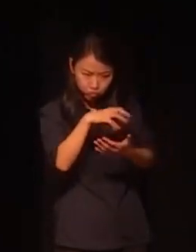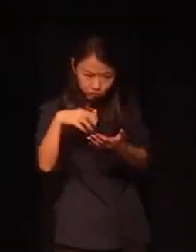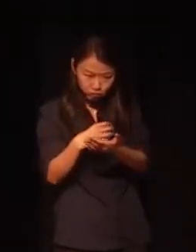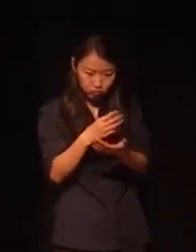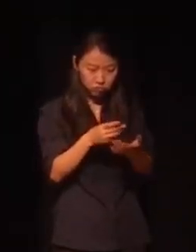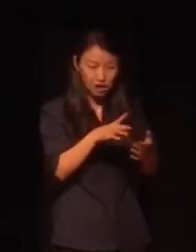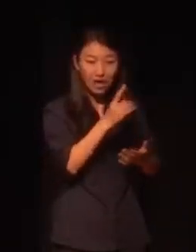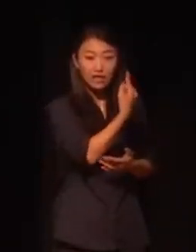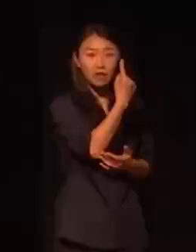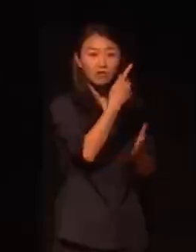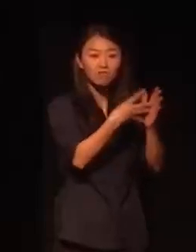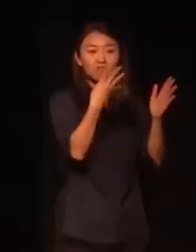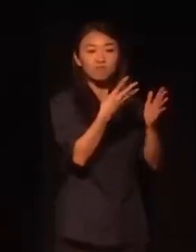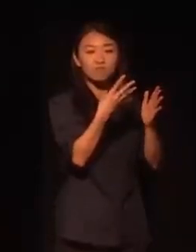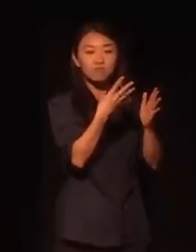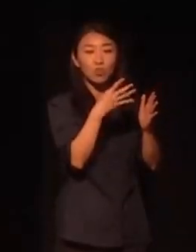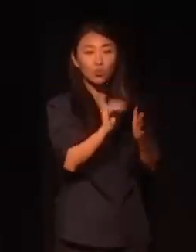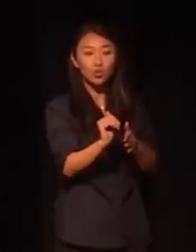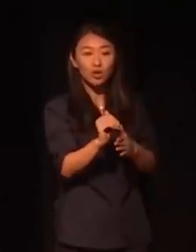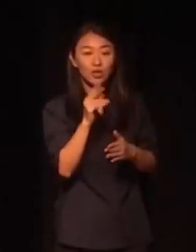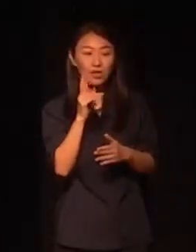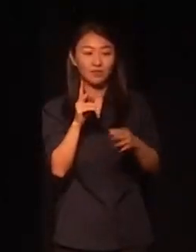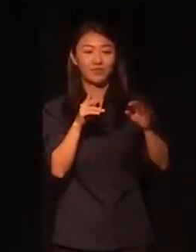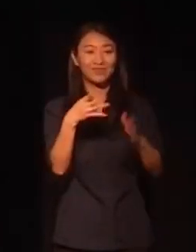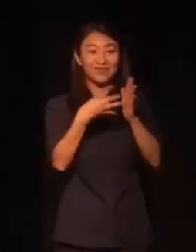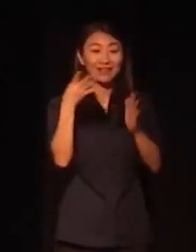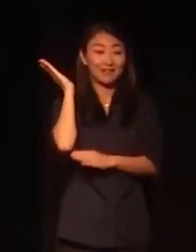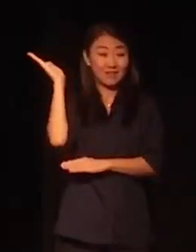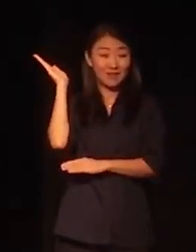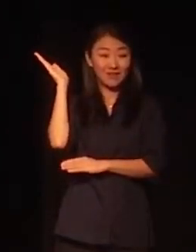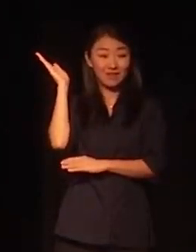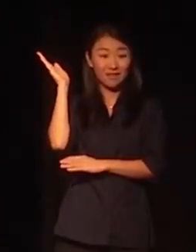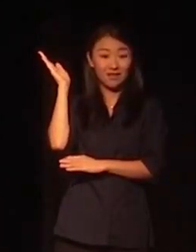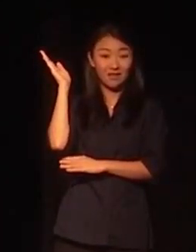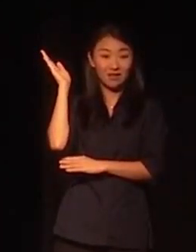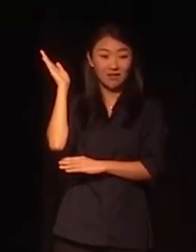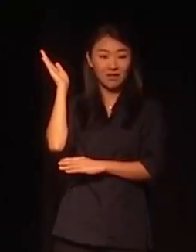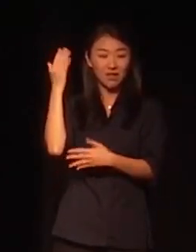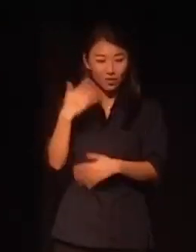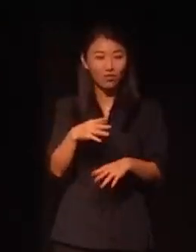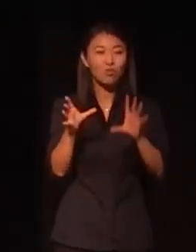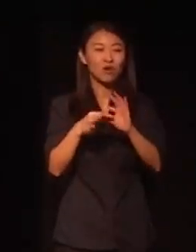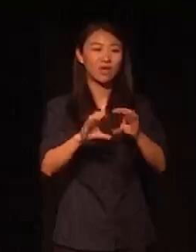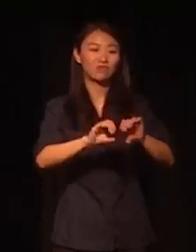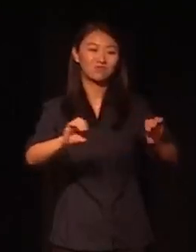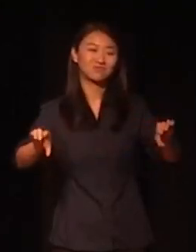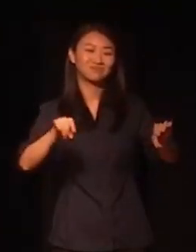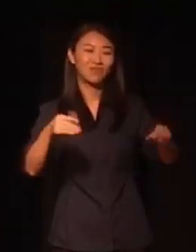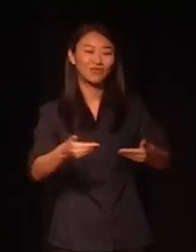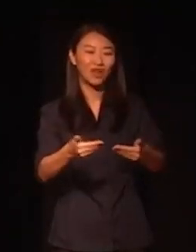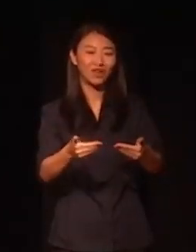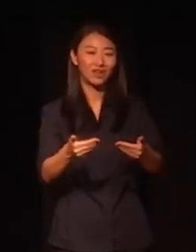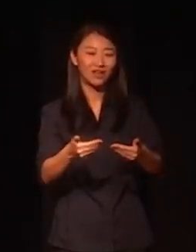set expressions. Say, 该家偶天成 is fire lotus root